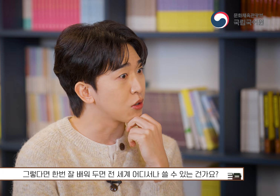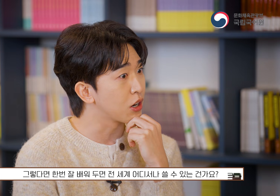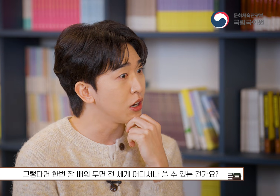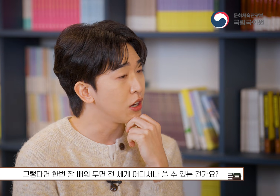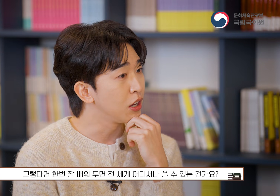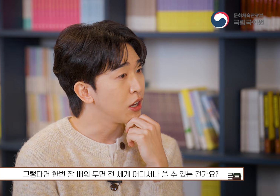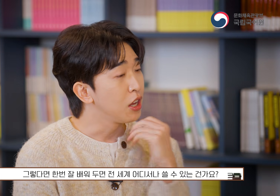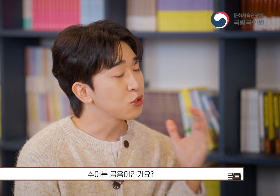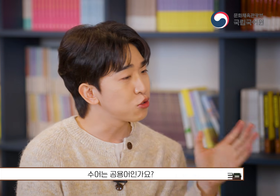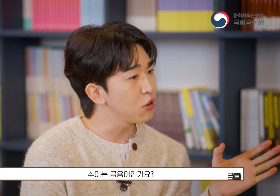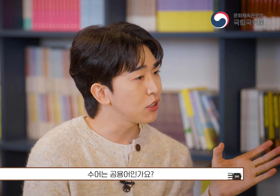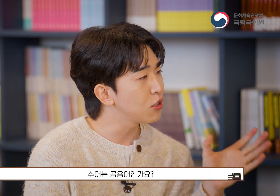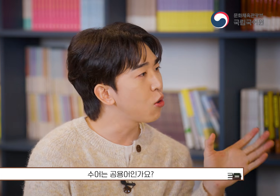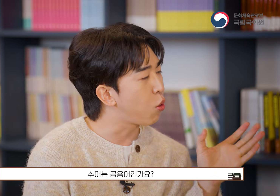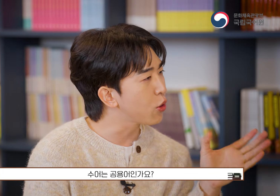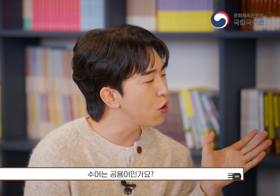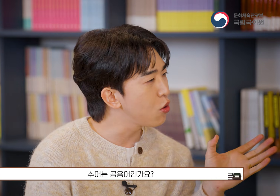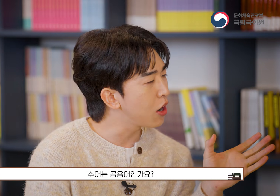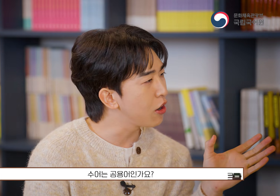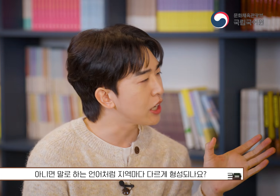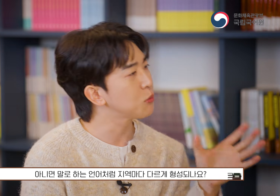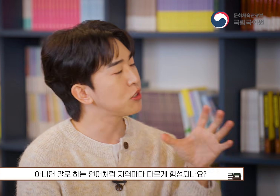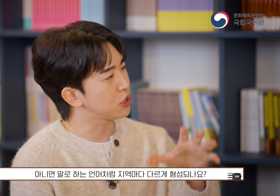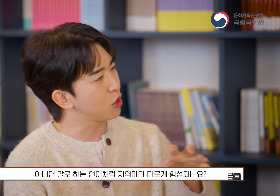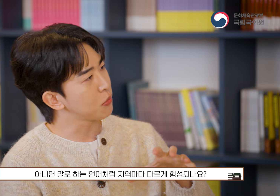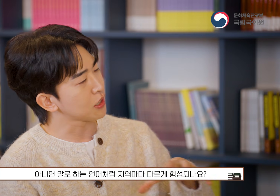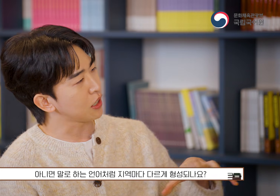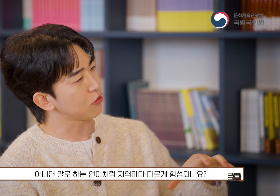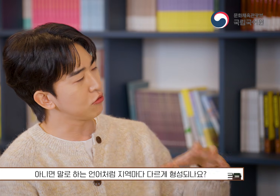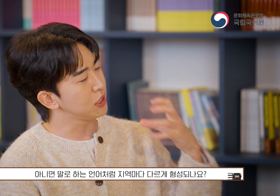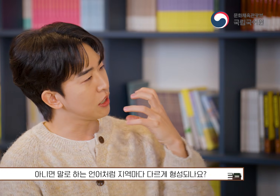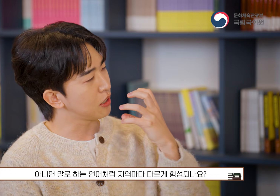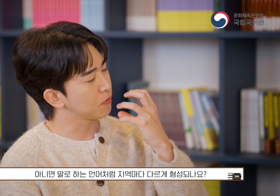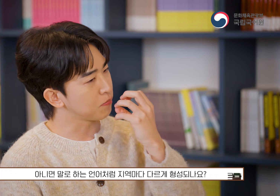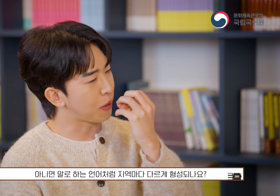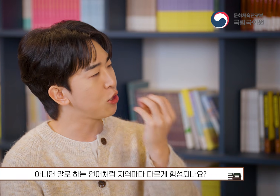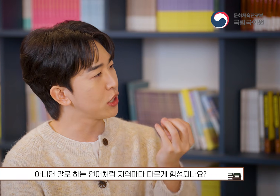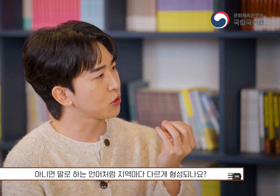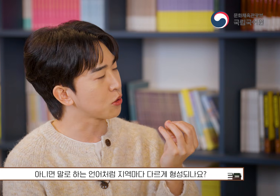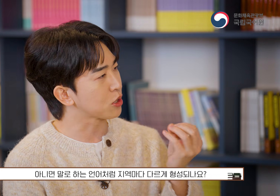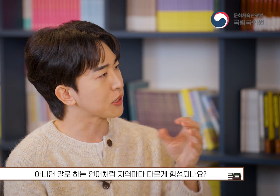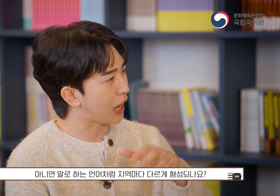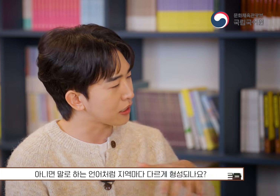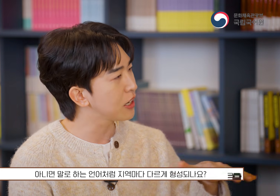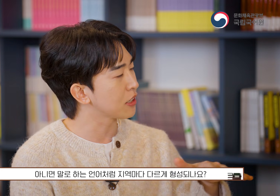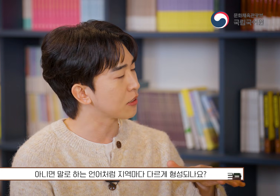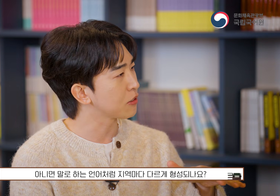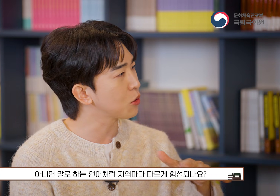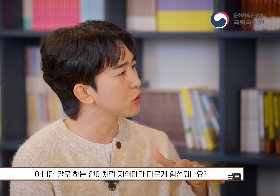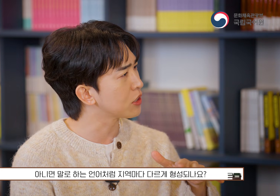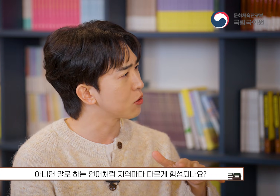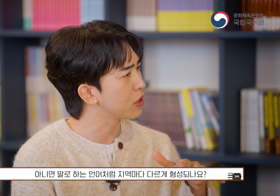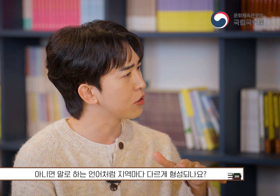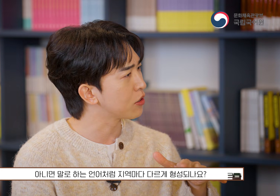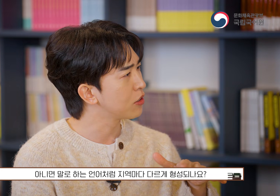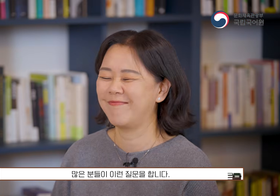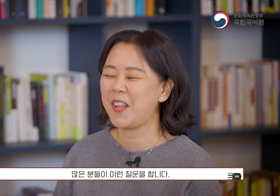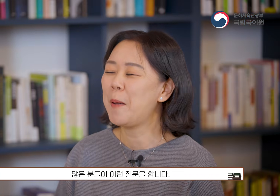건가? 수어라는 건 공용어인가요? 아니면 지역마다 우리가 말로 하는 언어처럼 다르게 형성되는 건가요?